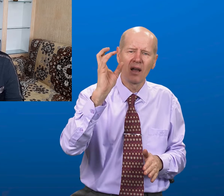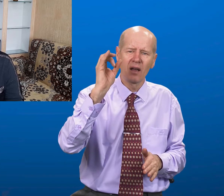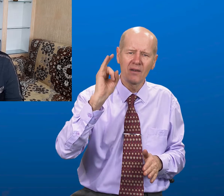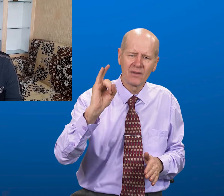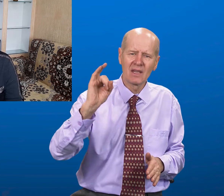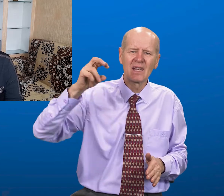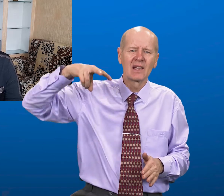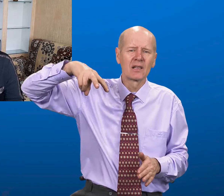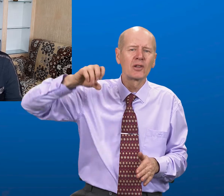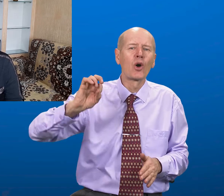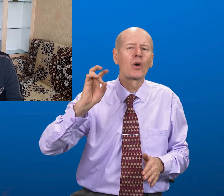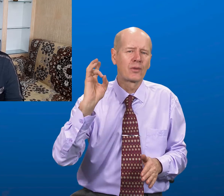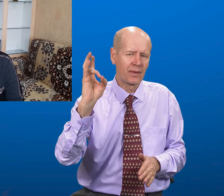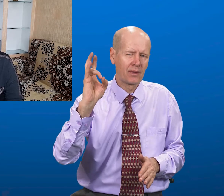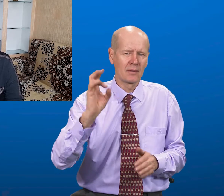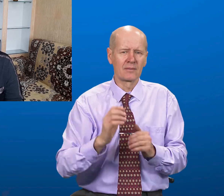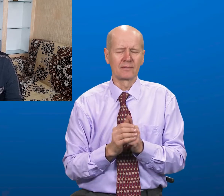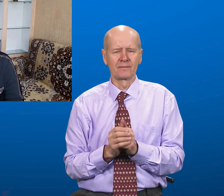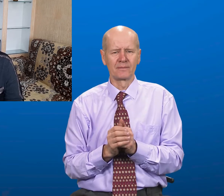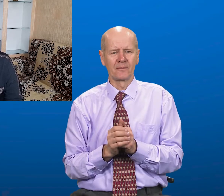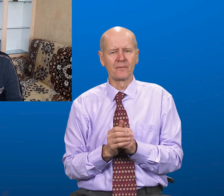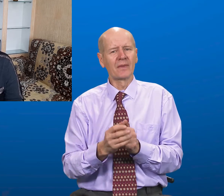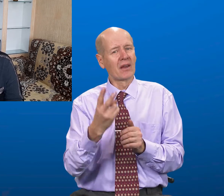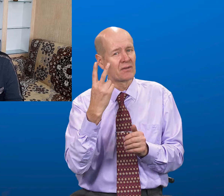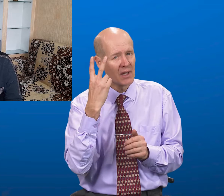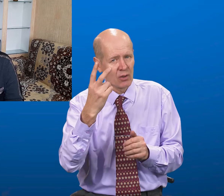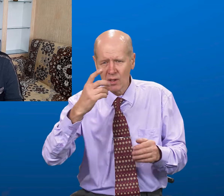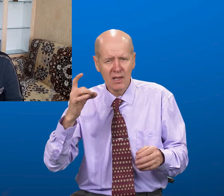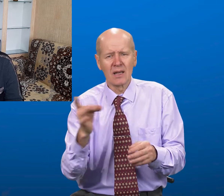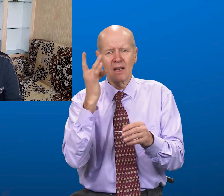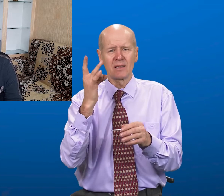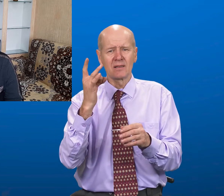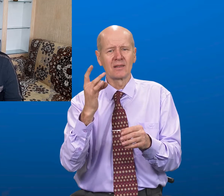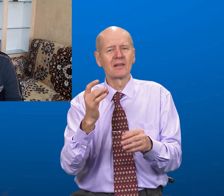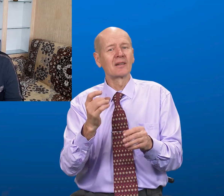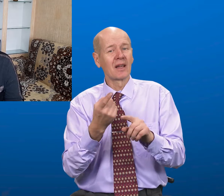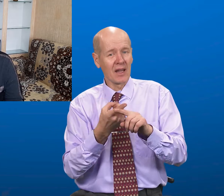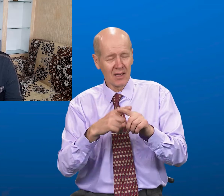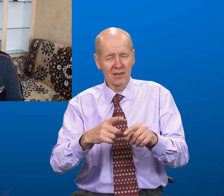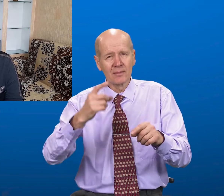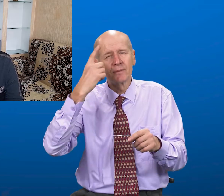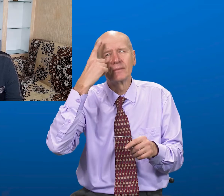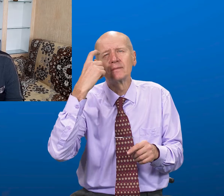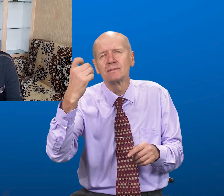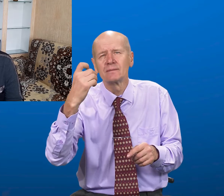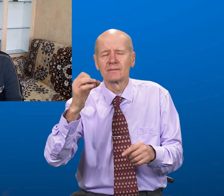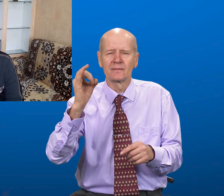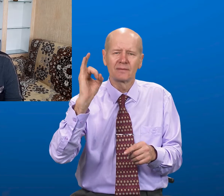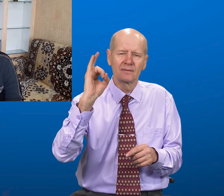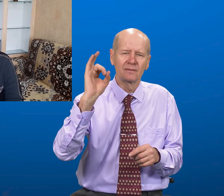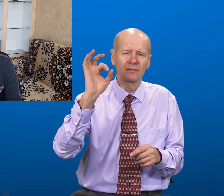Христа эта весть также должна звучать ярко, чтобы люди были готовы. О каких